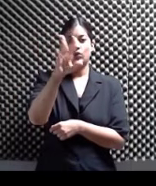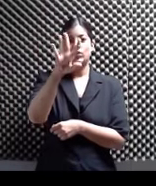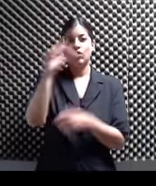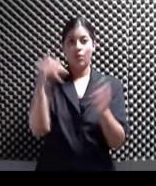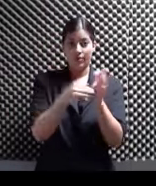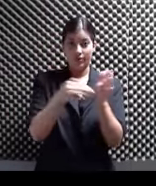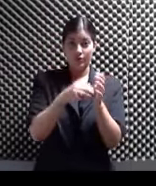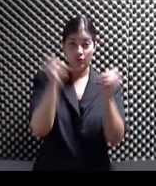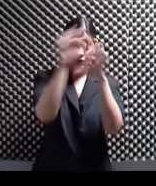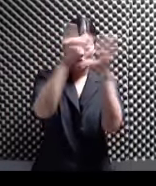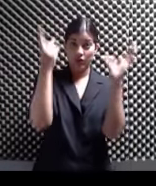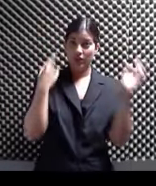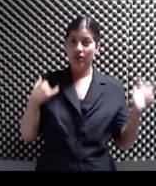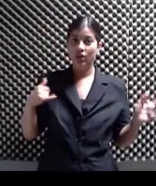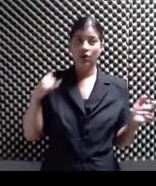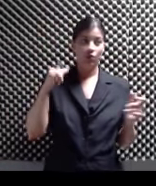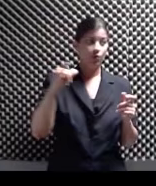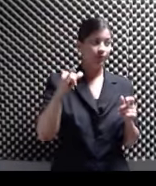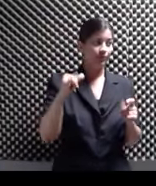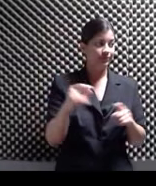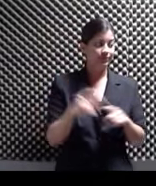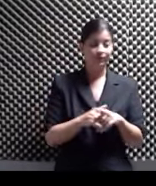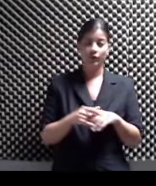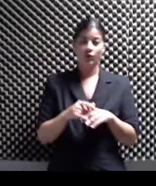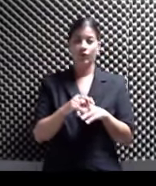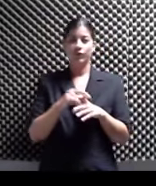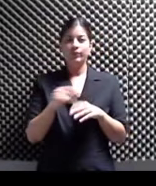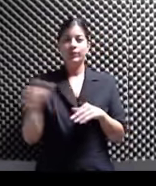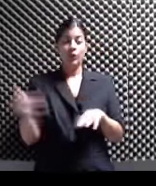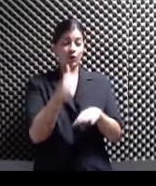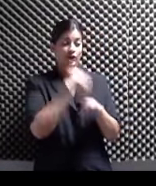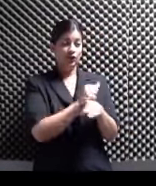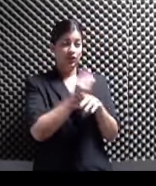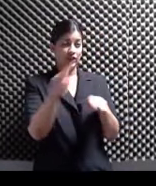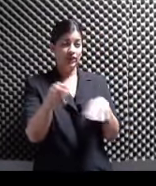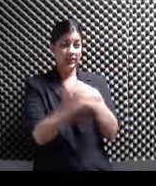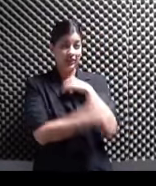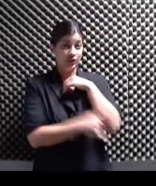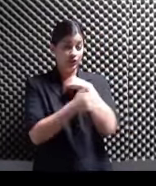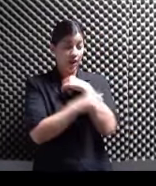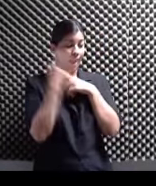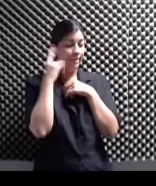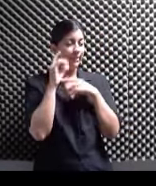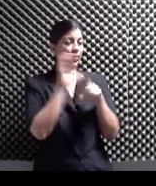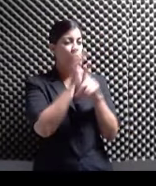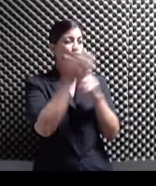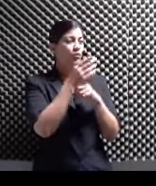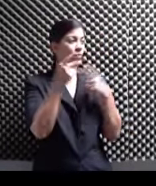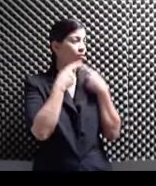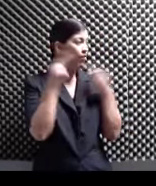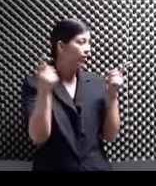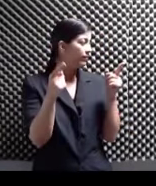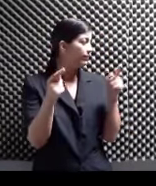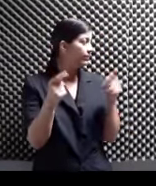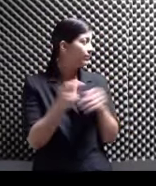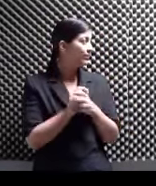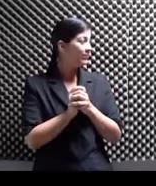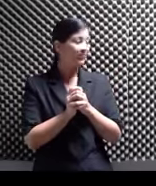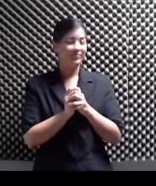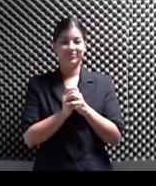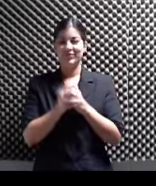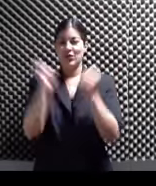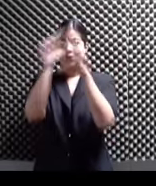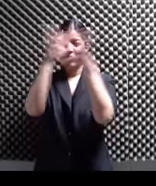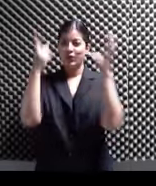en Instituto de Cultura, Donativos Legislativos, Fundación Nacional para la Cultura Popular y Radio Isla. Sueño Eterno. Produce Cuarzo Blanco y te